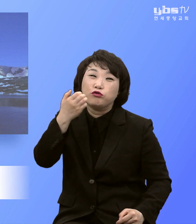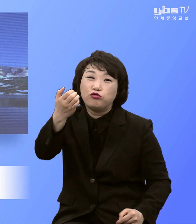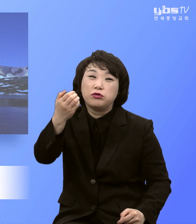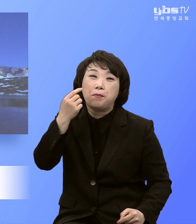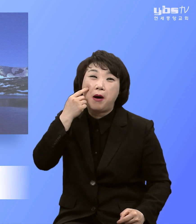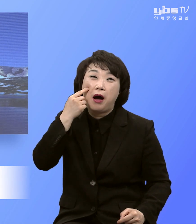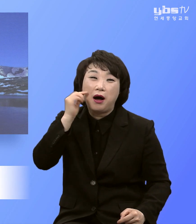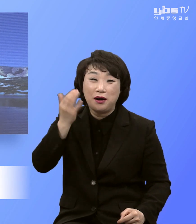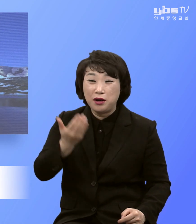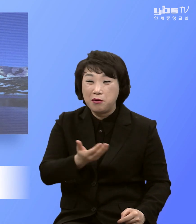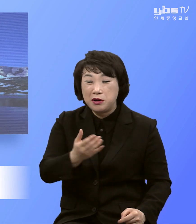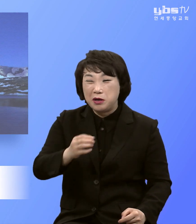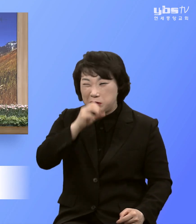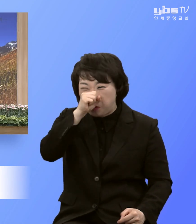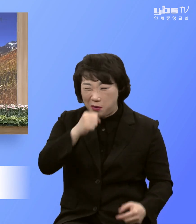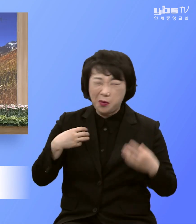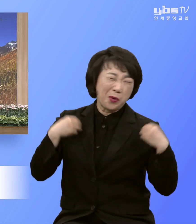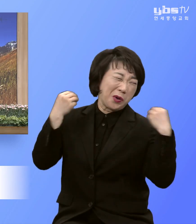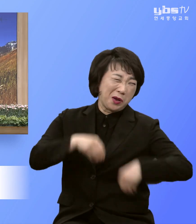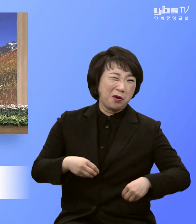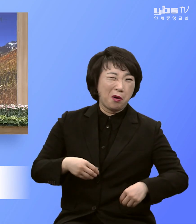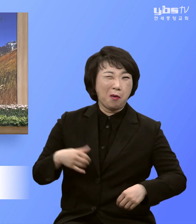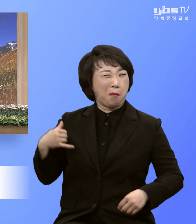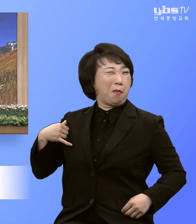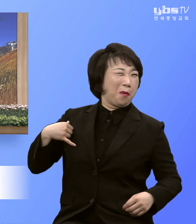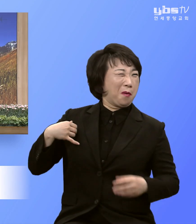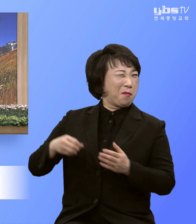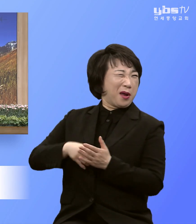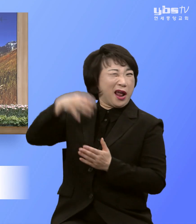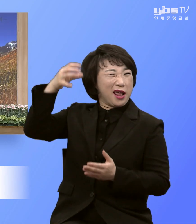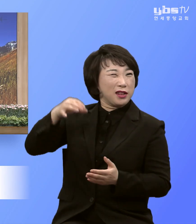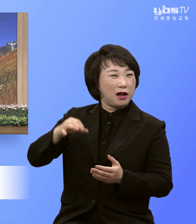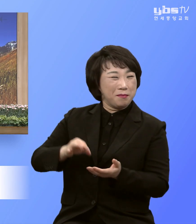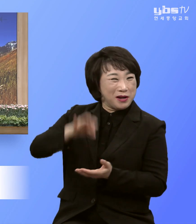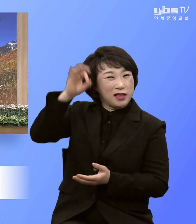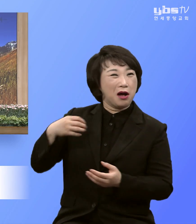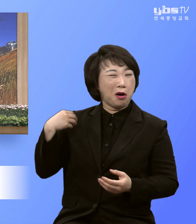입고 아무리 좋은 백을 들어도 구부러지고 삐뚤어진 몸에